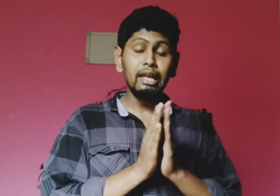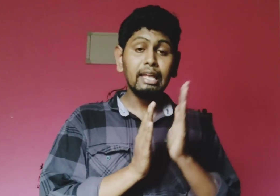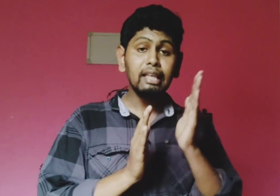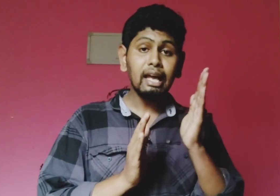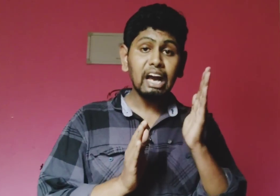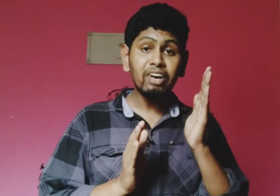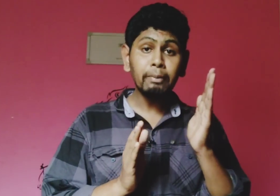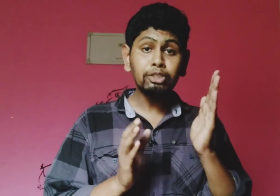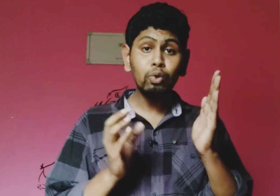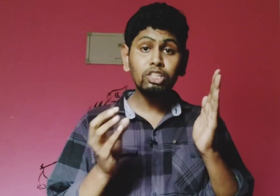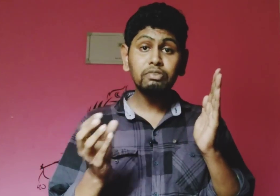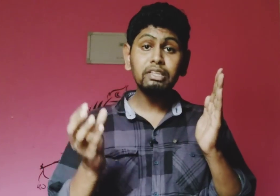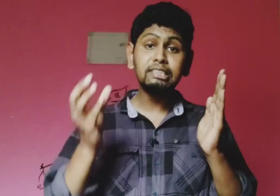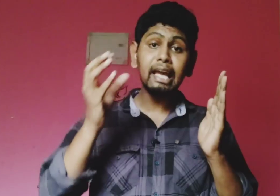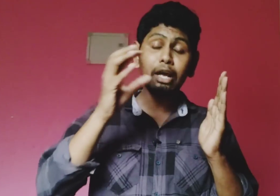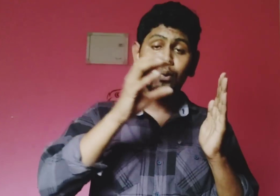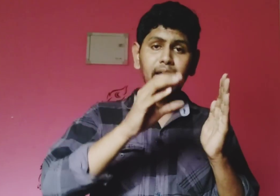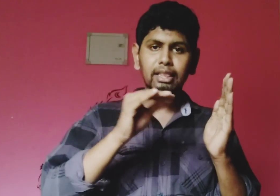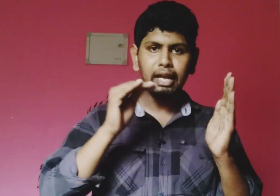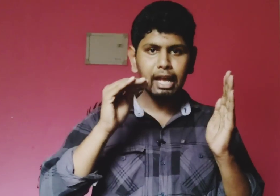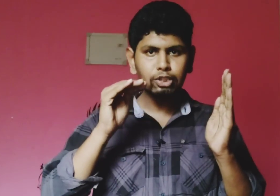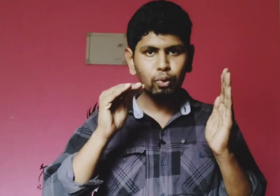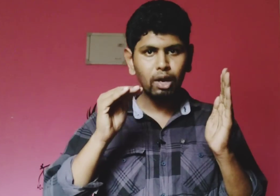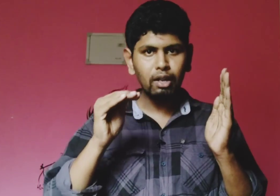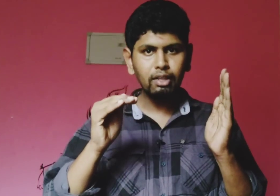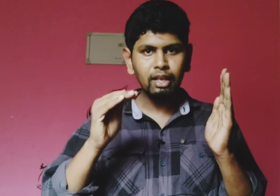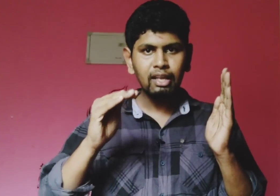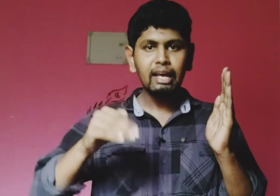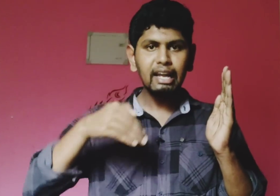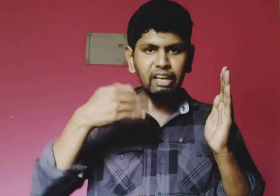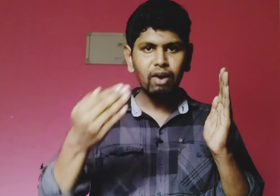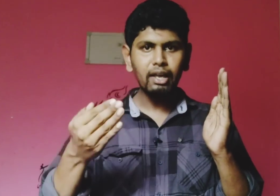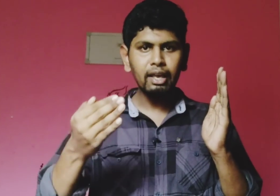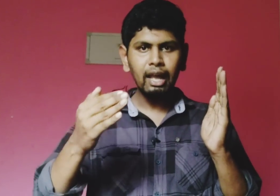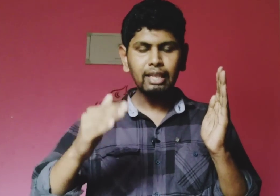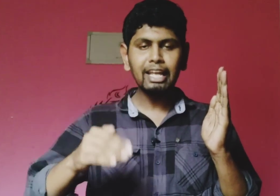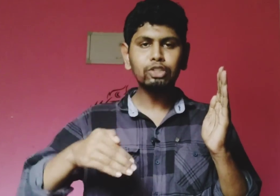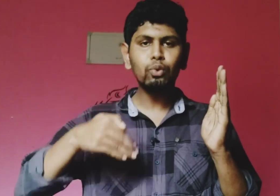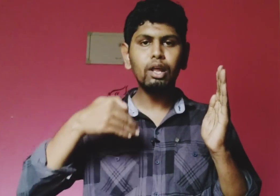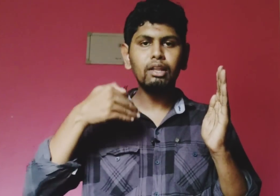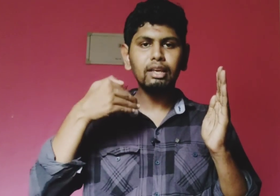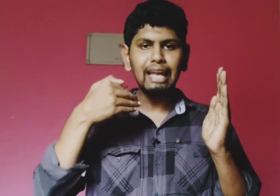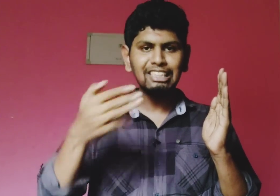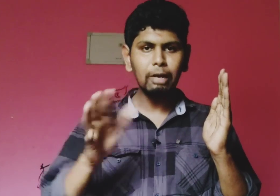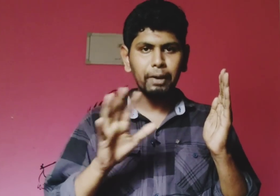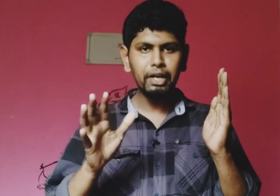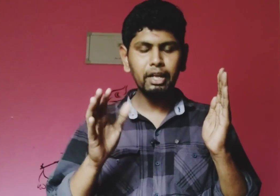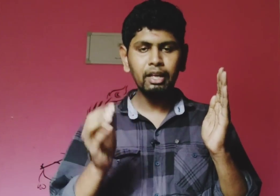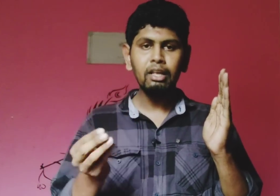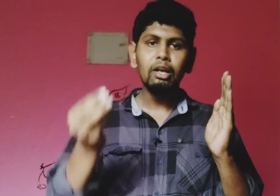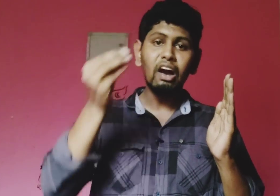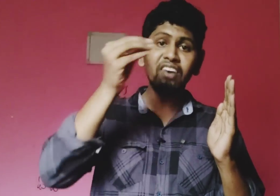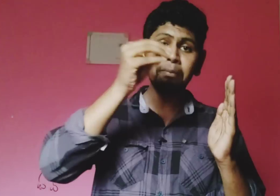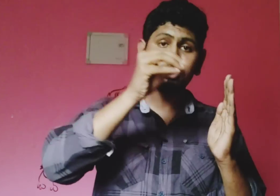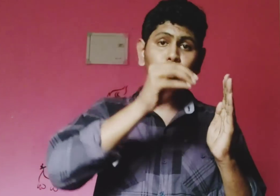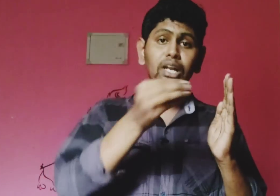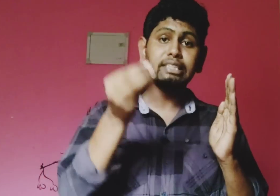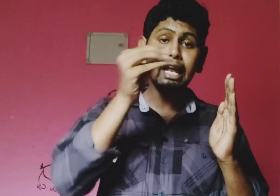இந்த கவர்மெண்ட் ஸ்கூல்ஸ்க்கு வந்து சேரக்கூடிய தனியார் ஸ்கூல்ல இருந்து ரிலீவ் ஆகி தனியார் ஸ்கூல்ல இருந்து கேன்சல் பண்ணிட்டு கவர்மெண்ட் ஸ்கூல்ல